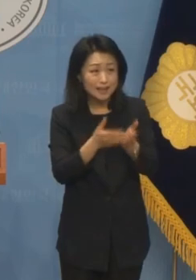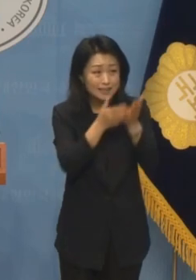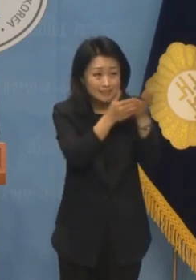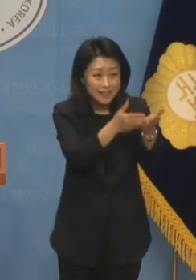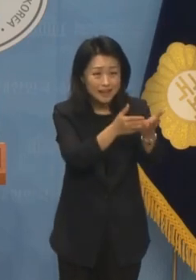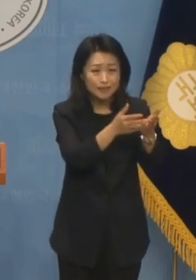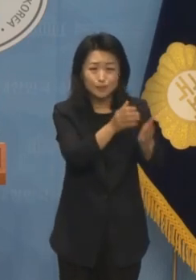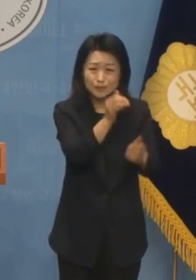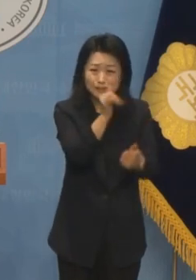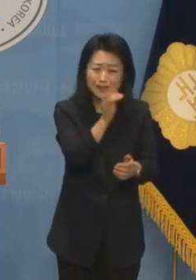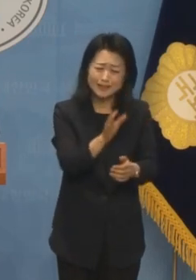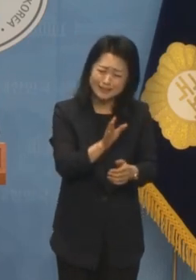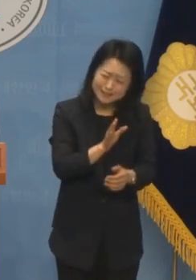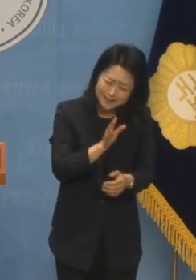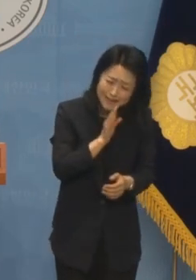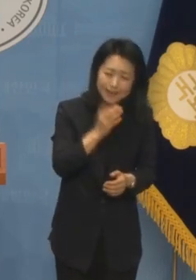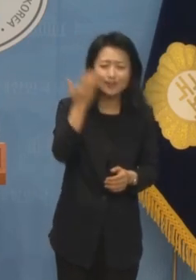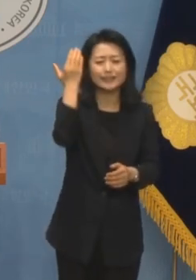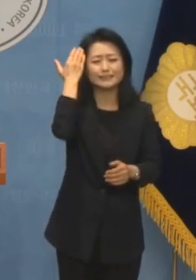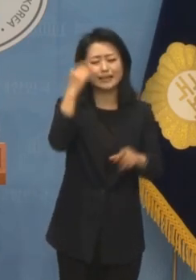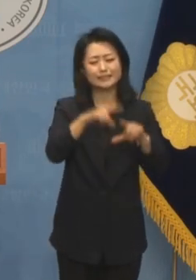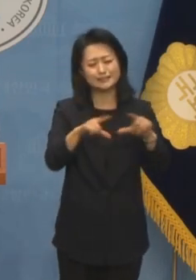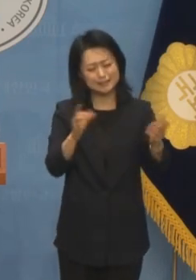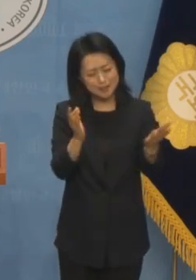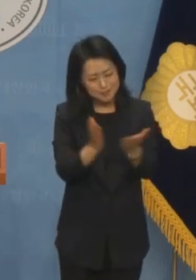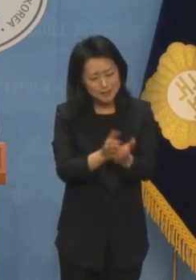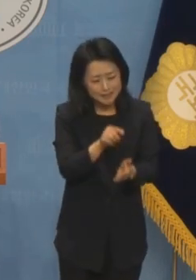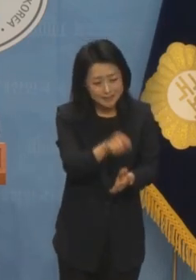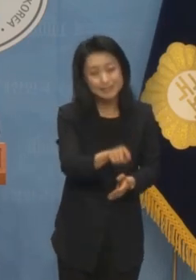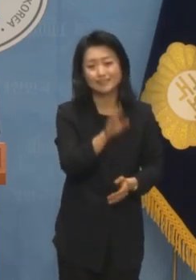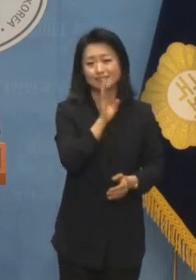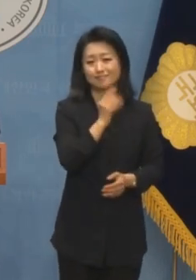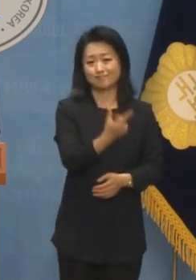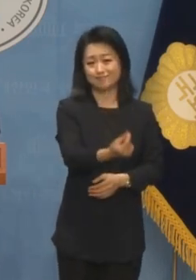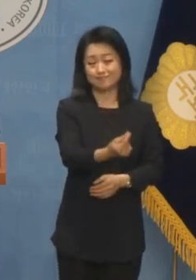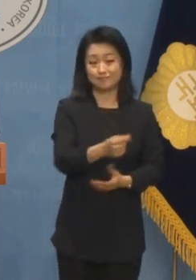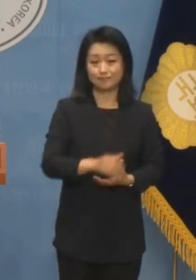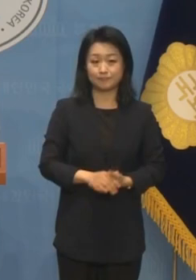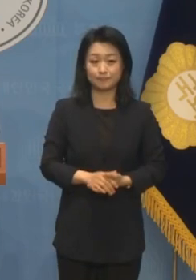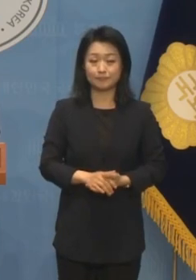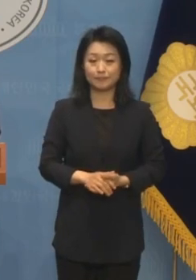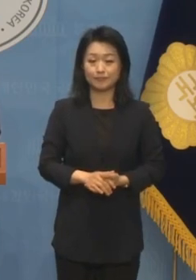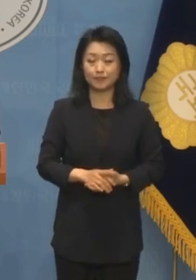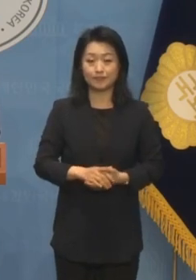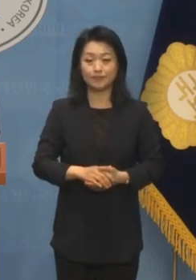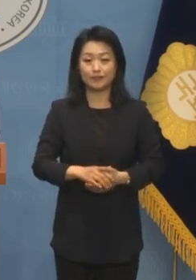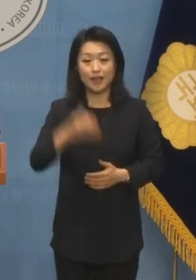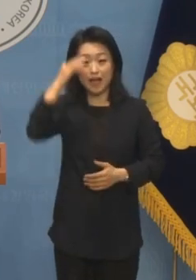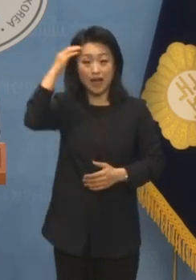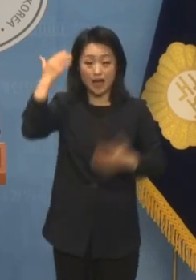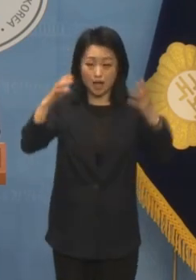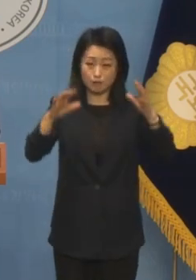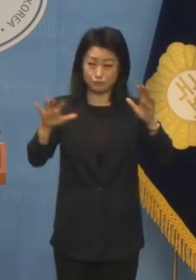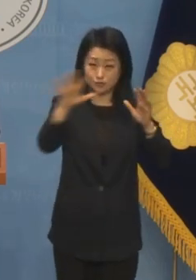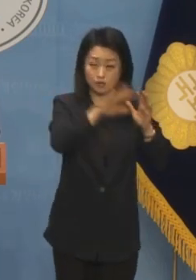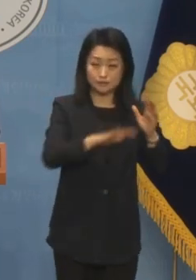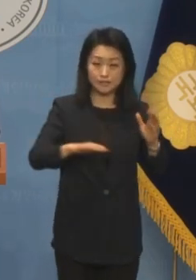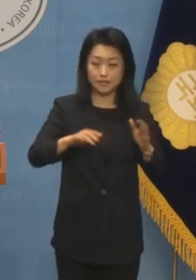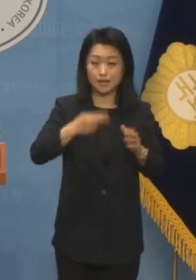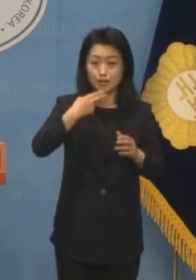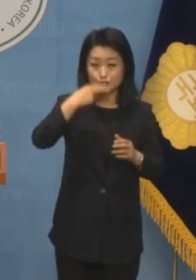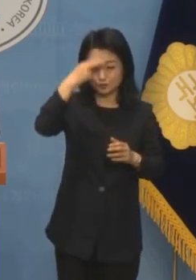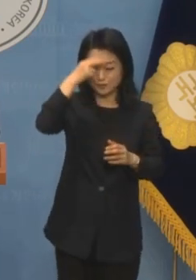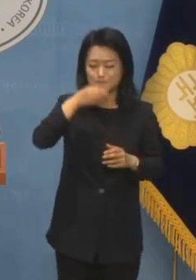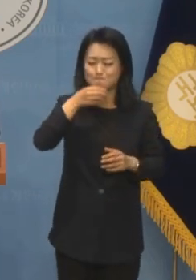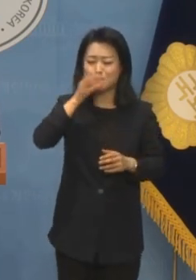목소리야말로 지극히 상식적이고 타당합니다. 최근에 온 나라가 음주운전